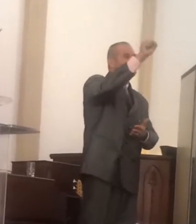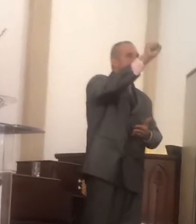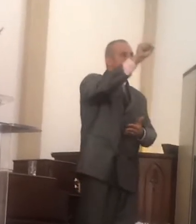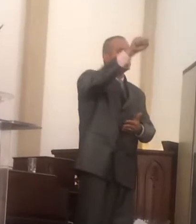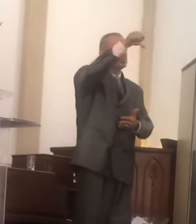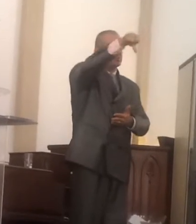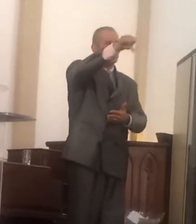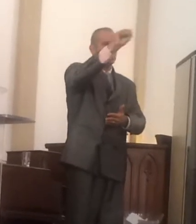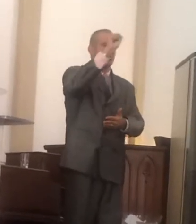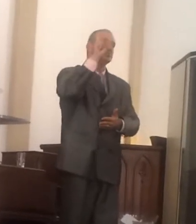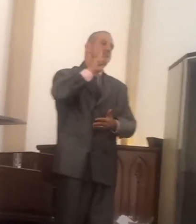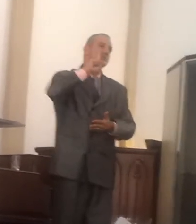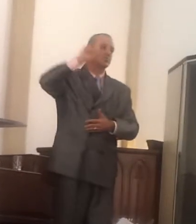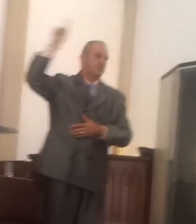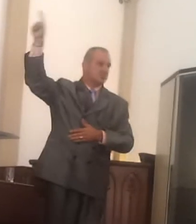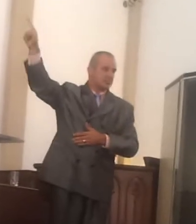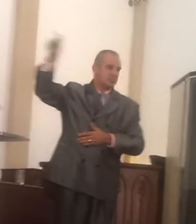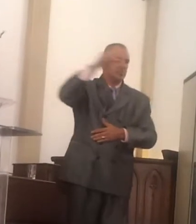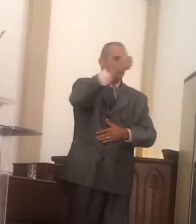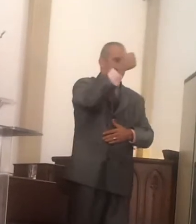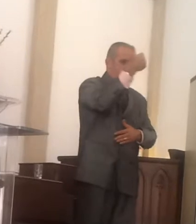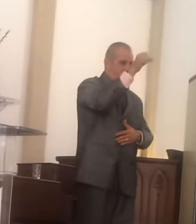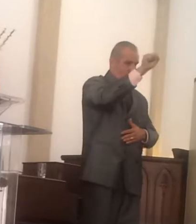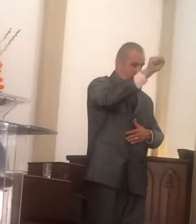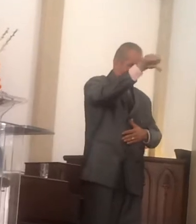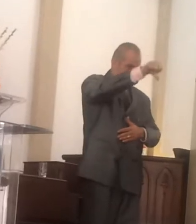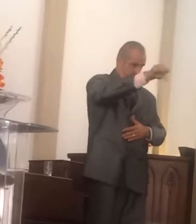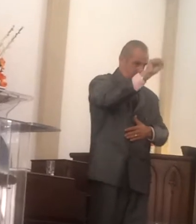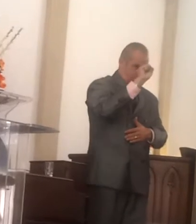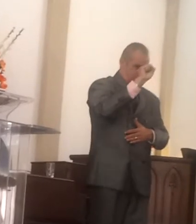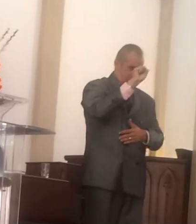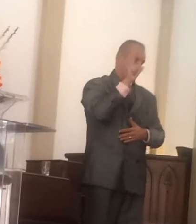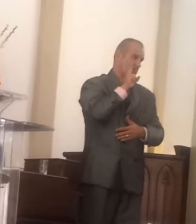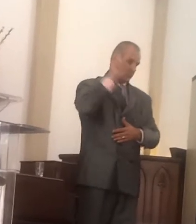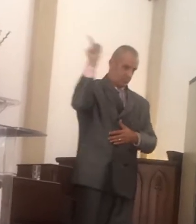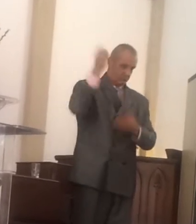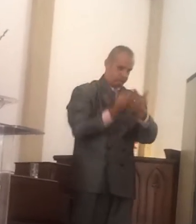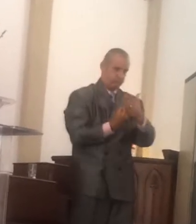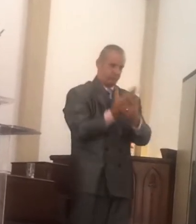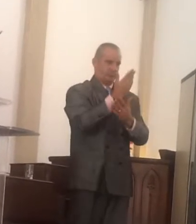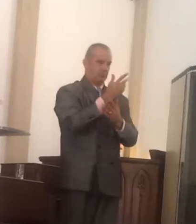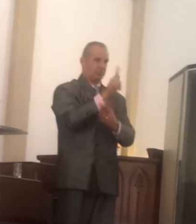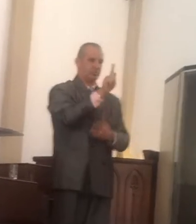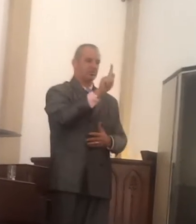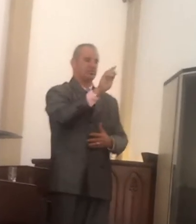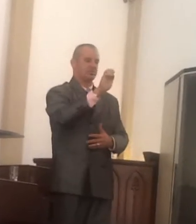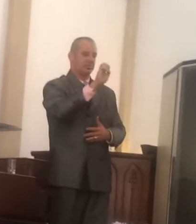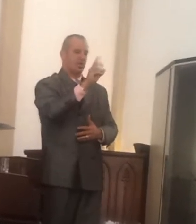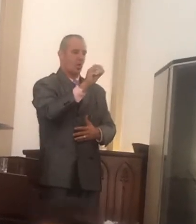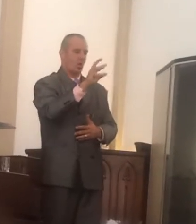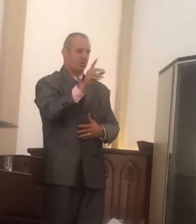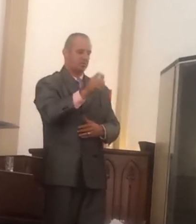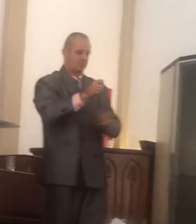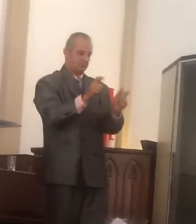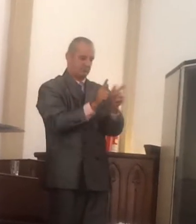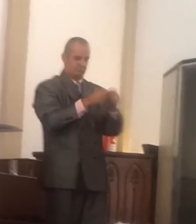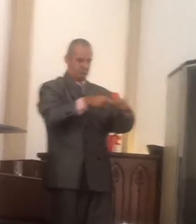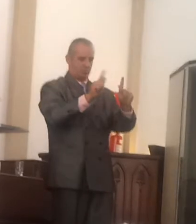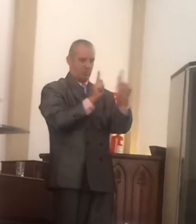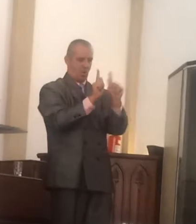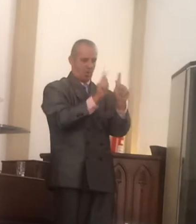1898 nos Estados Unidos, nós, irmãos, temos um propósito, temos cumprido esse propósito durante todo esse